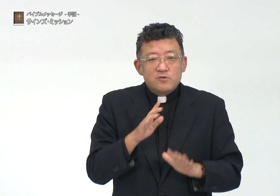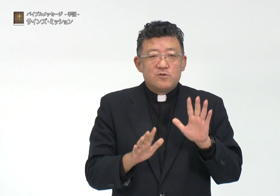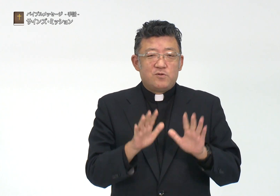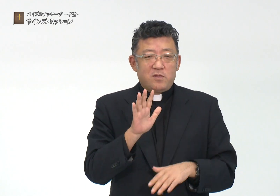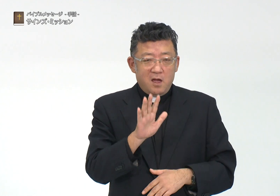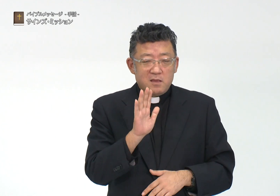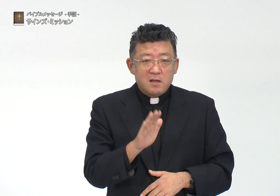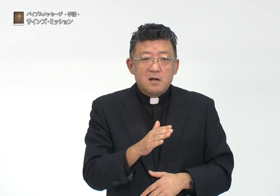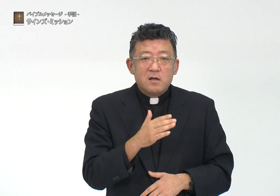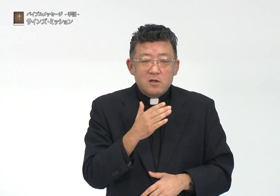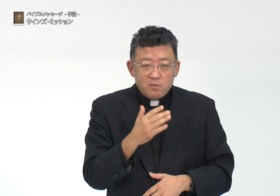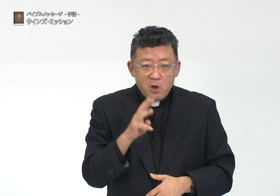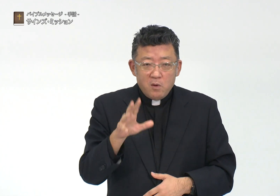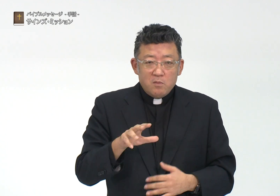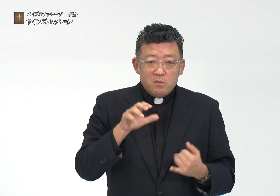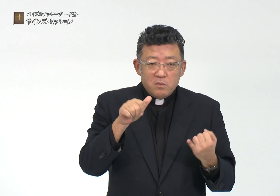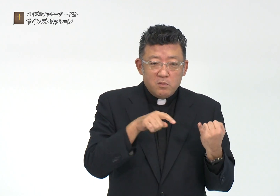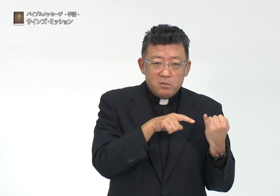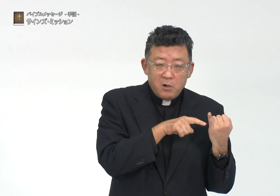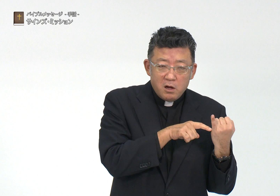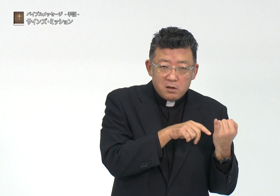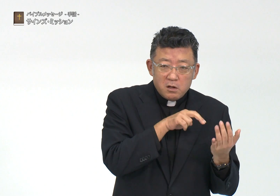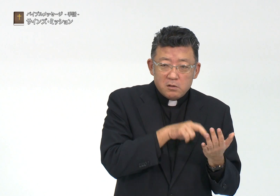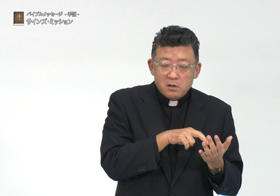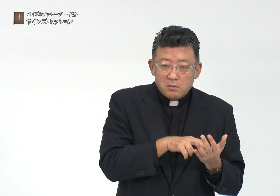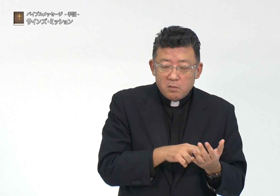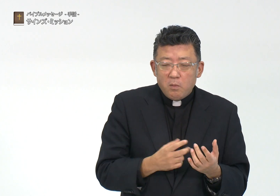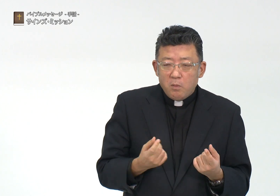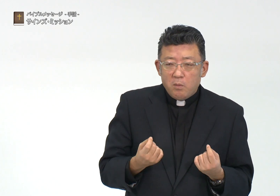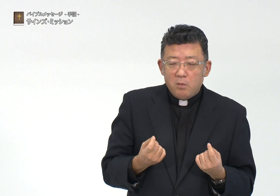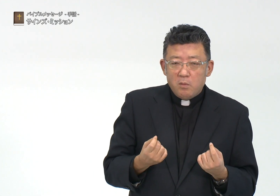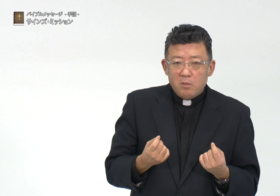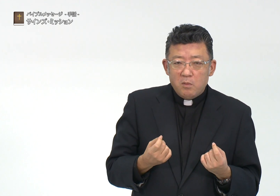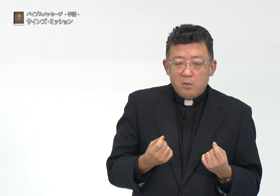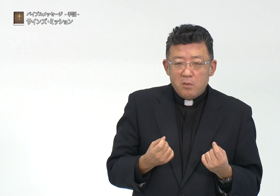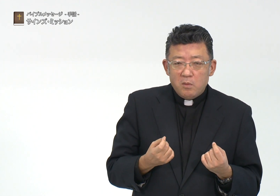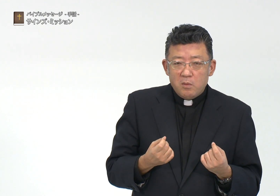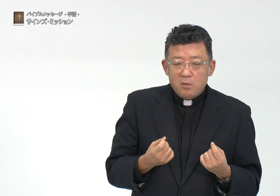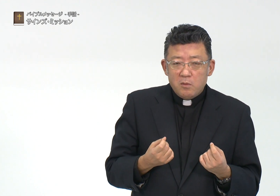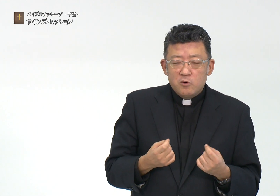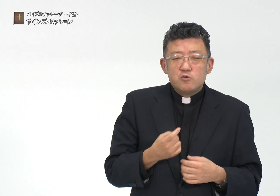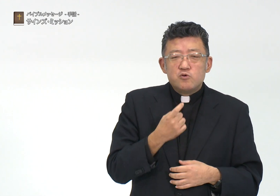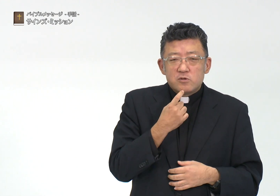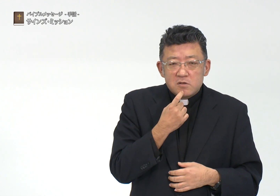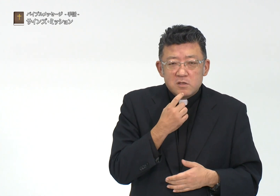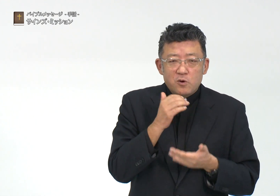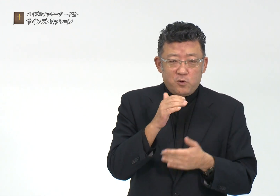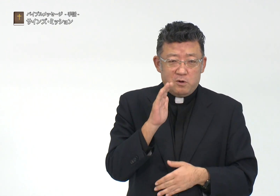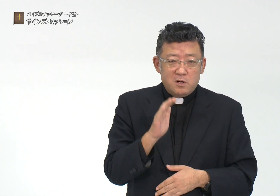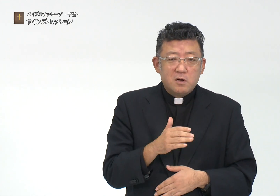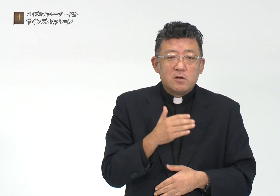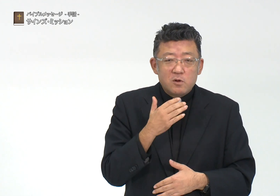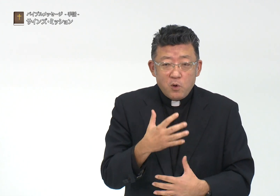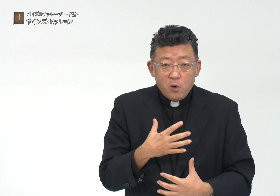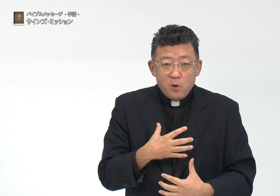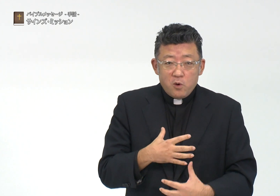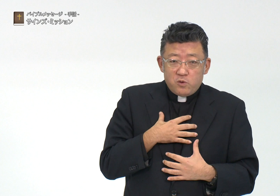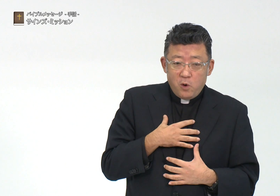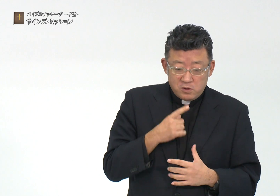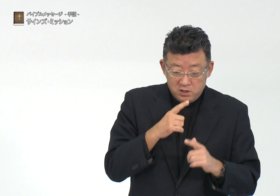そのためみんなは驚く状況だったけれどマリアは試技